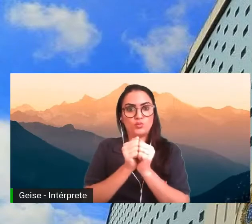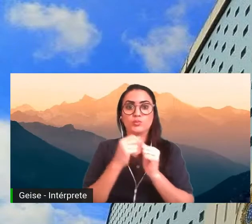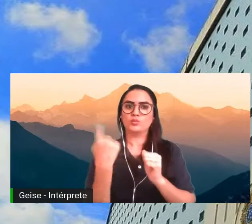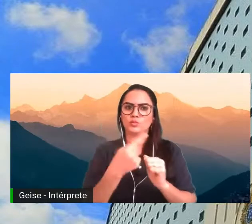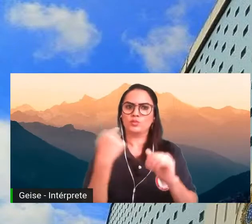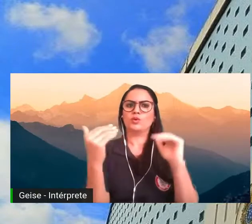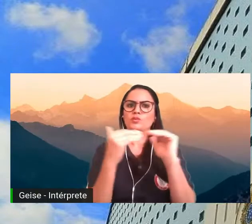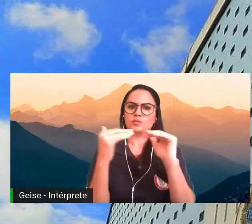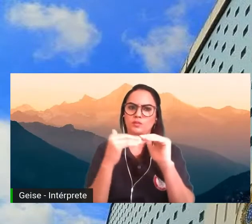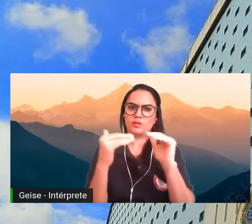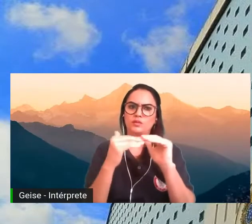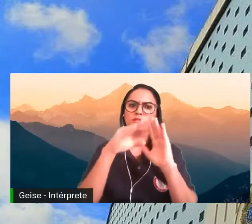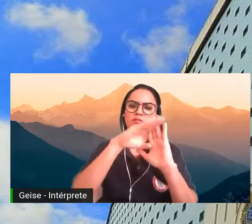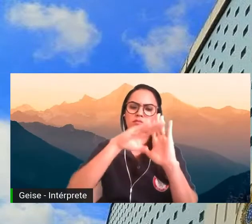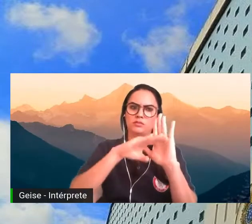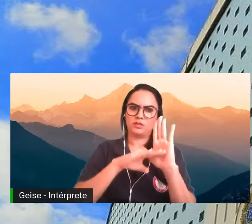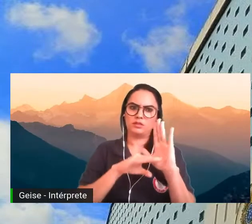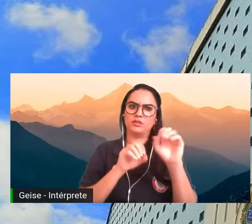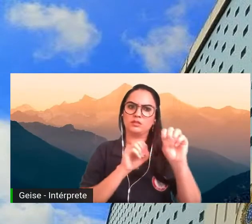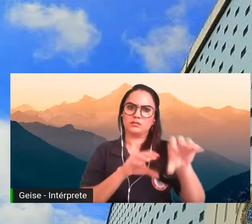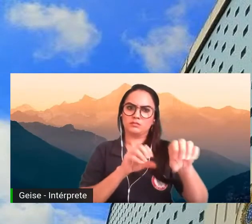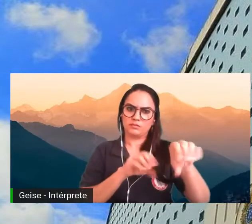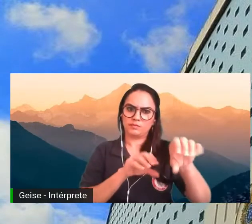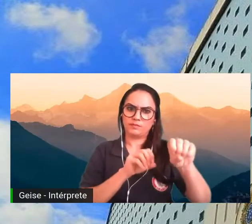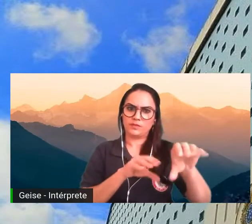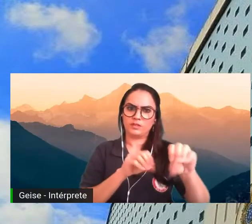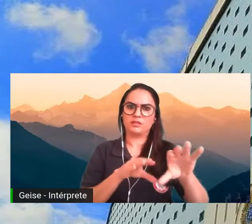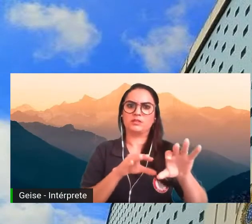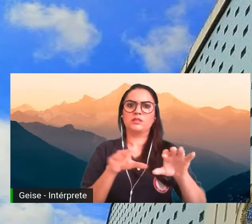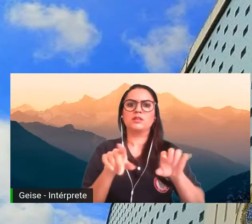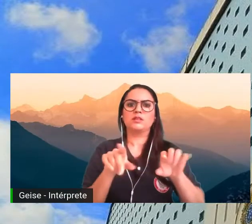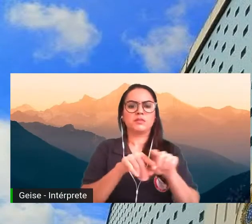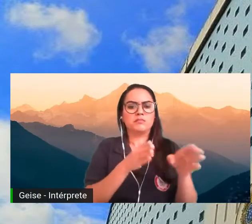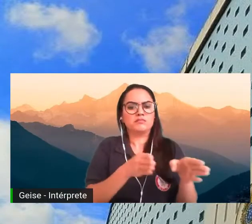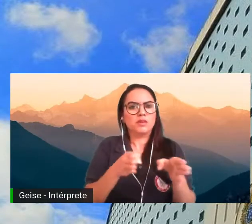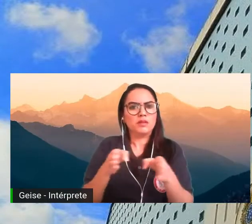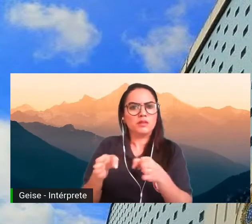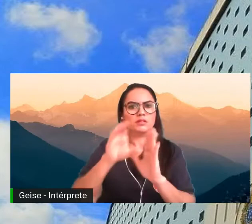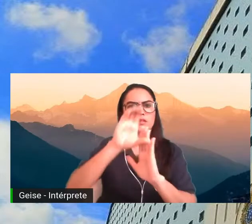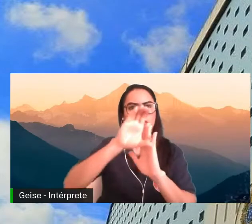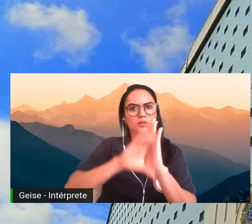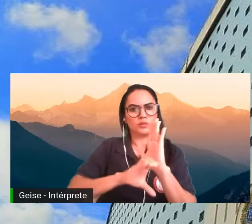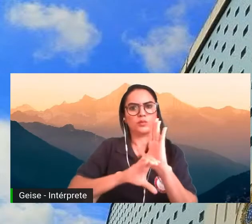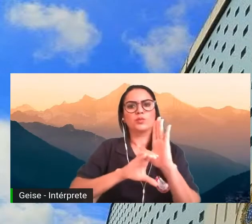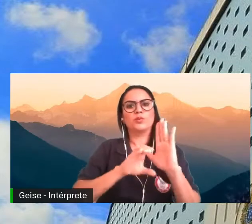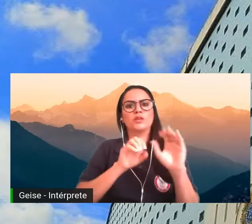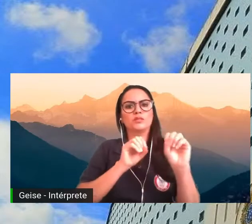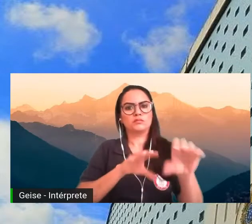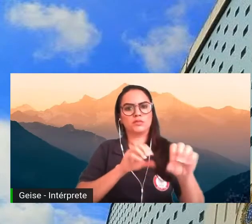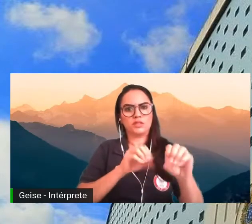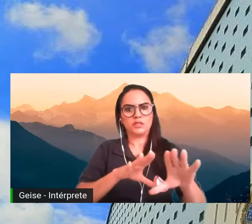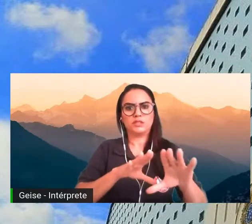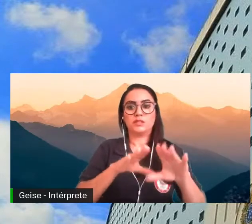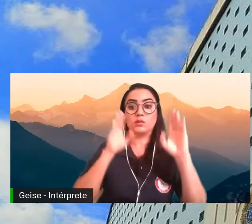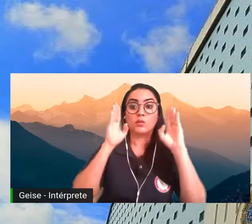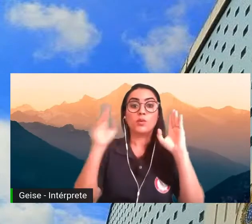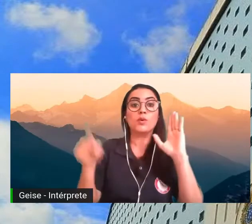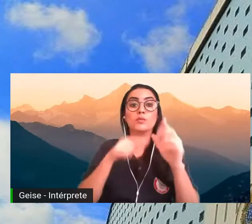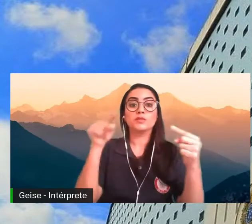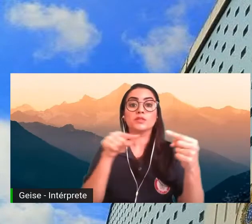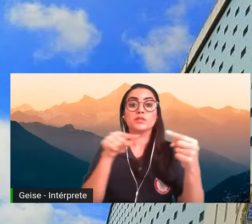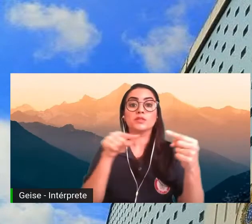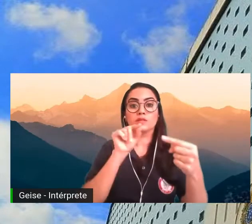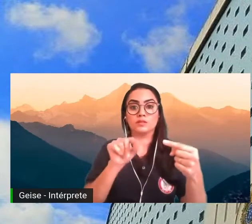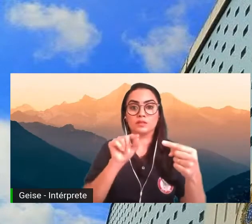educativo e base para a organização curricular, visando a construção de competências profissionais em seus